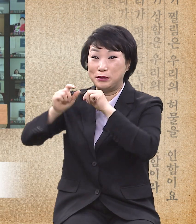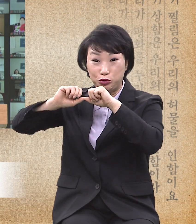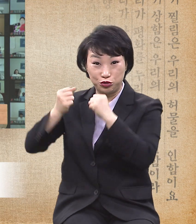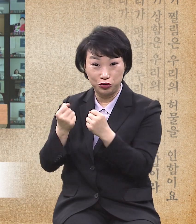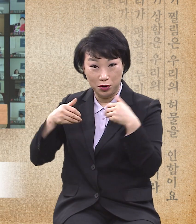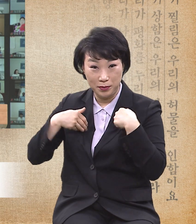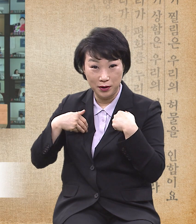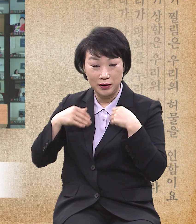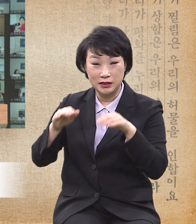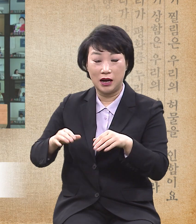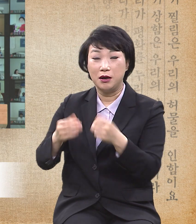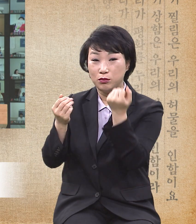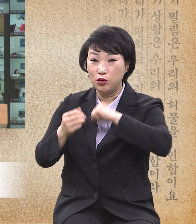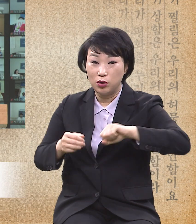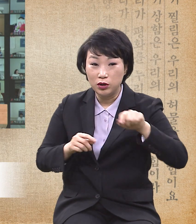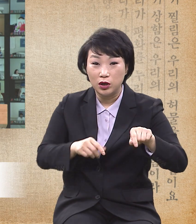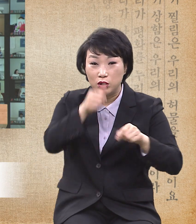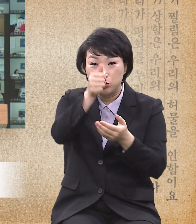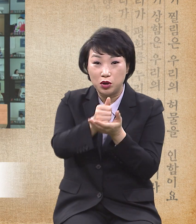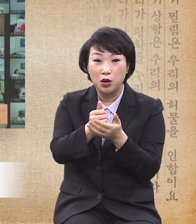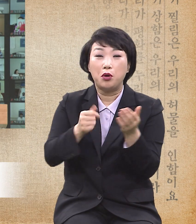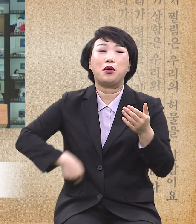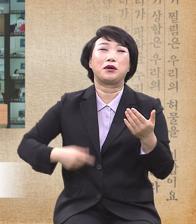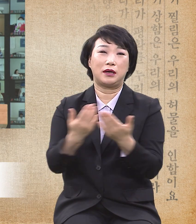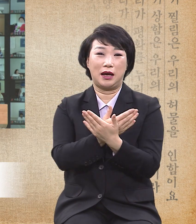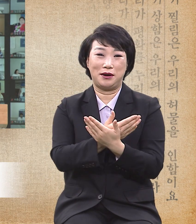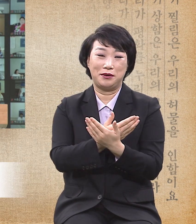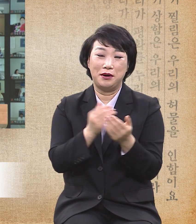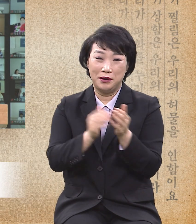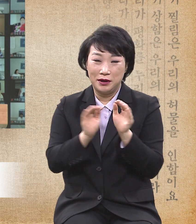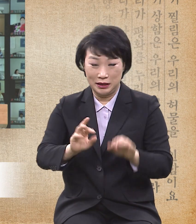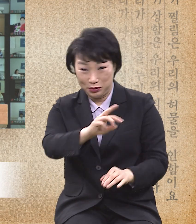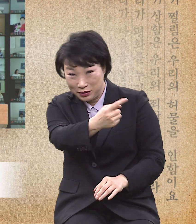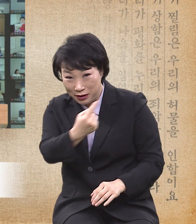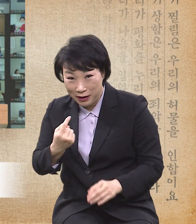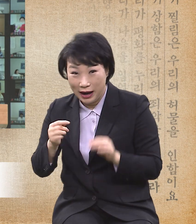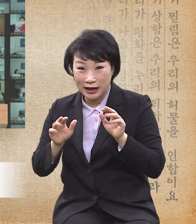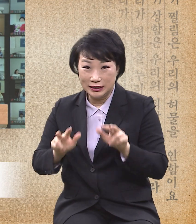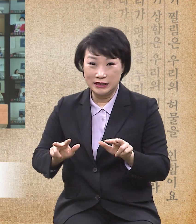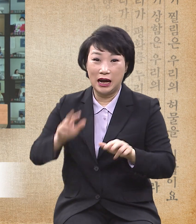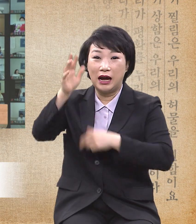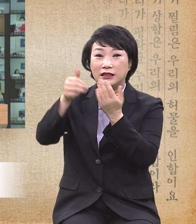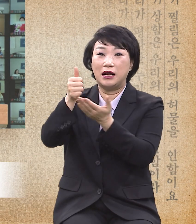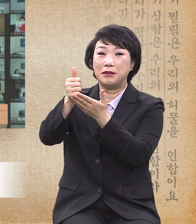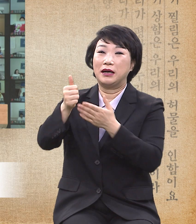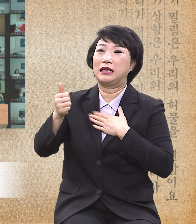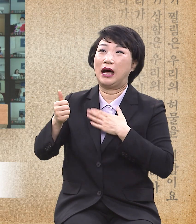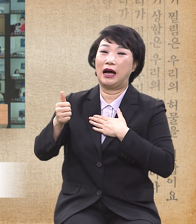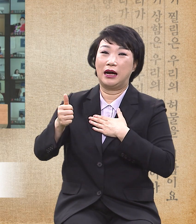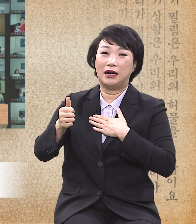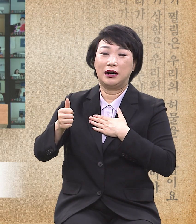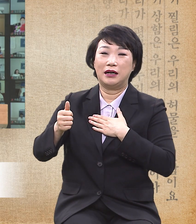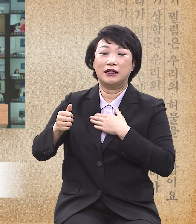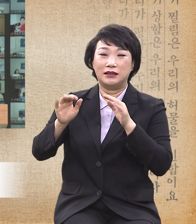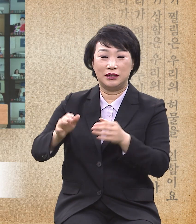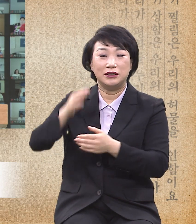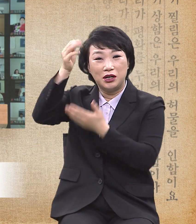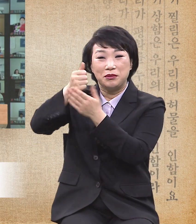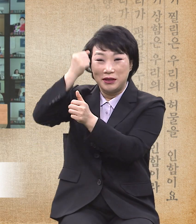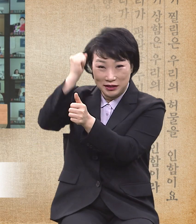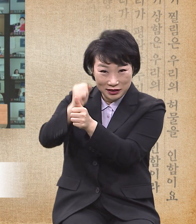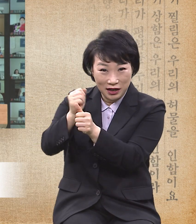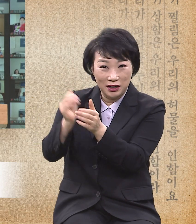것이고 불순종한 죄를 회개하고 돌아와서 하나님의 내 가운데 성령으로